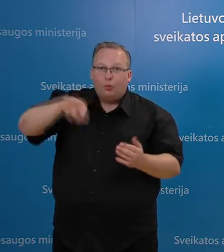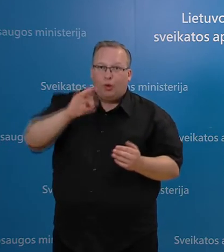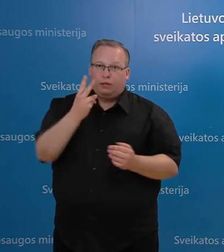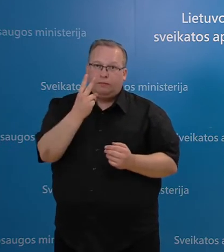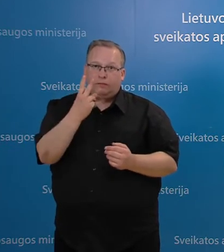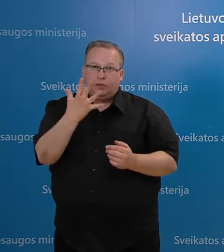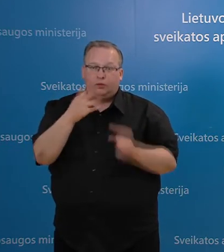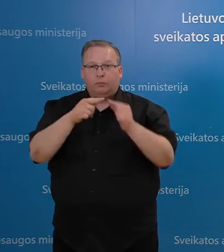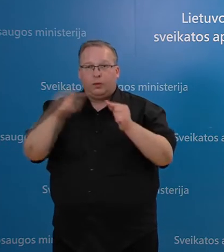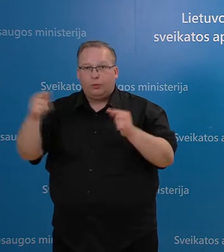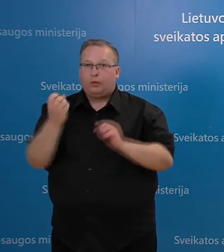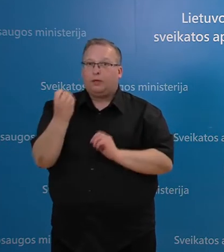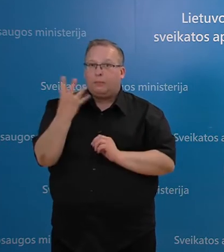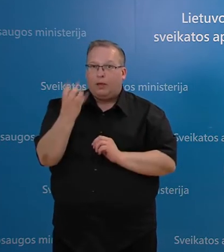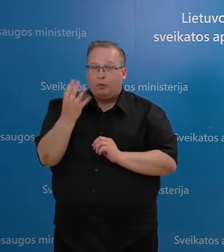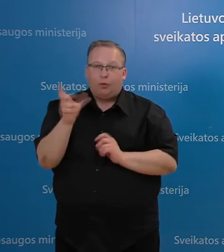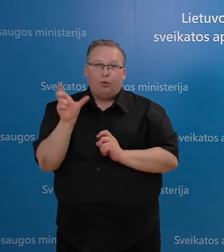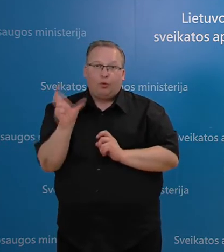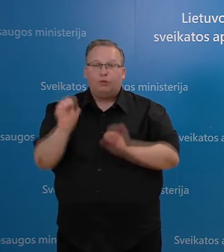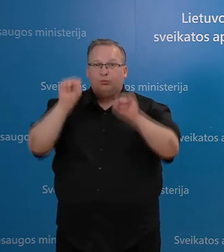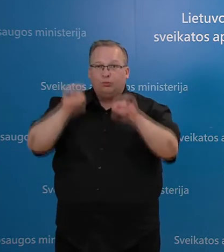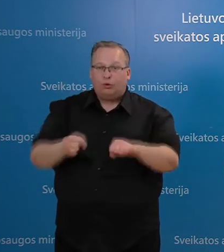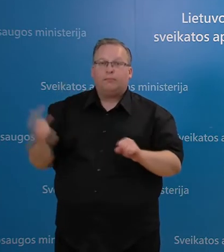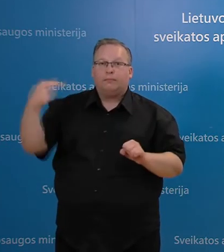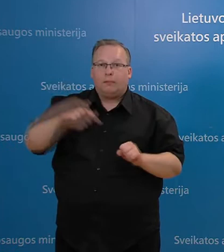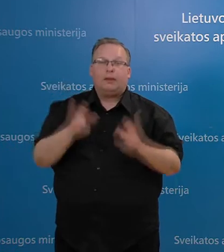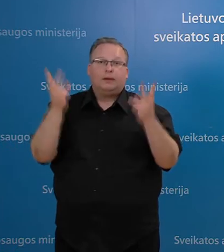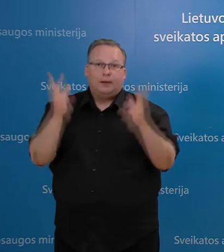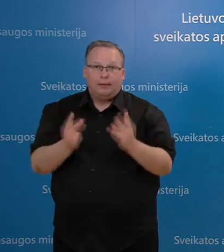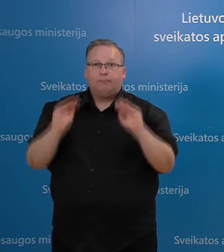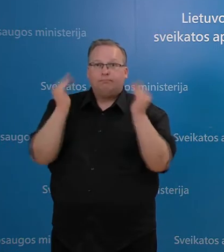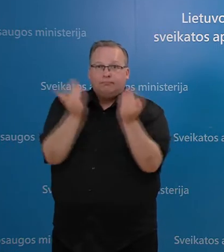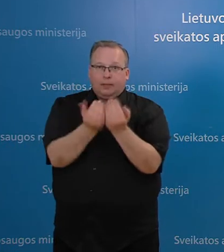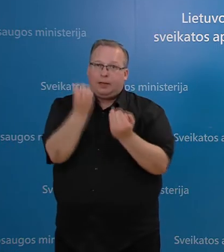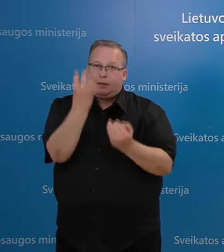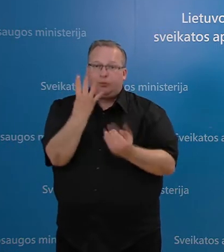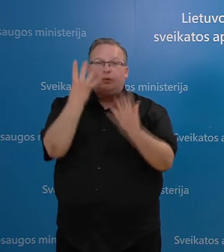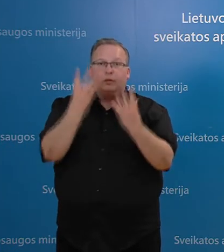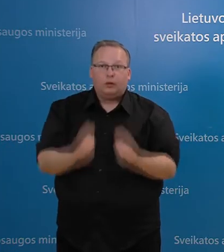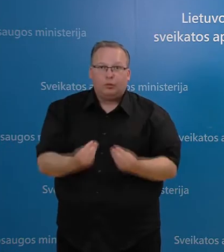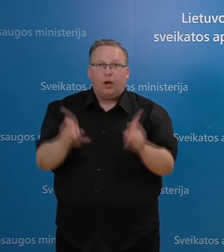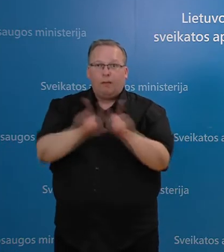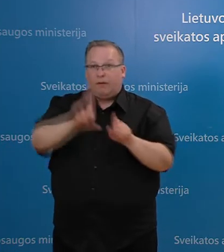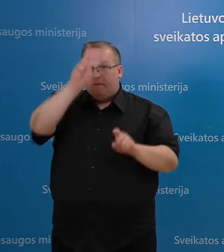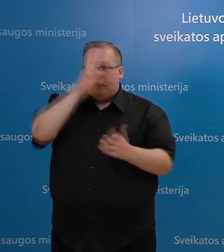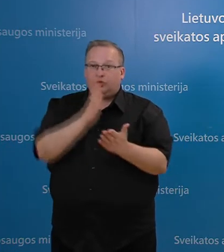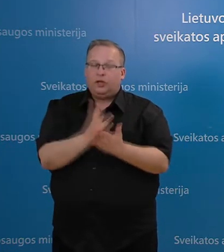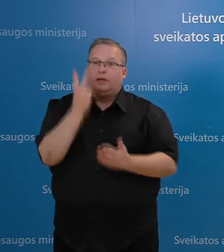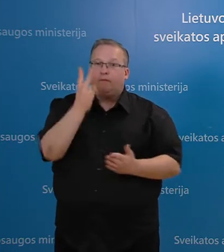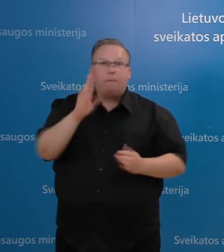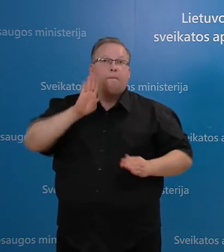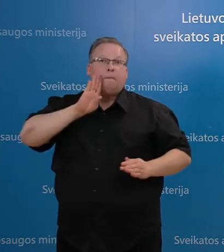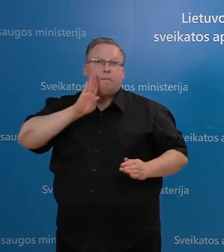iki 15, galima atvykti, bet reikia izoliuotis 14 dienų, tai tokios šalys yra dvi, tai yra